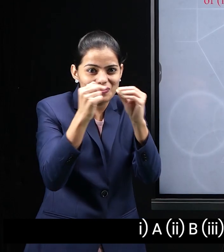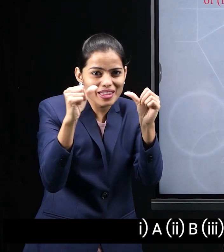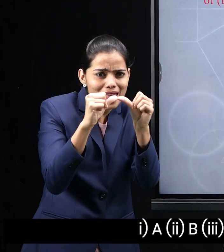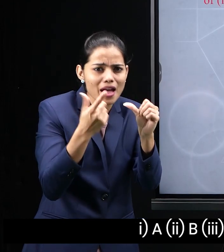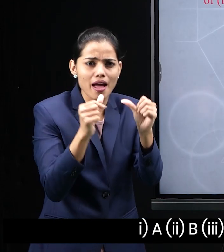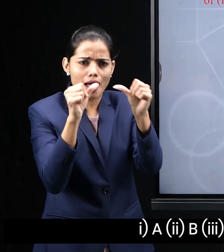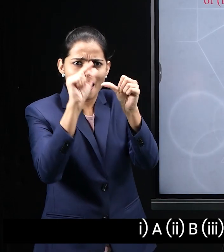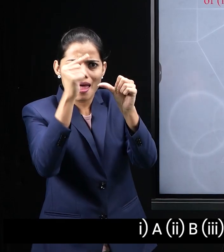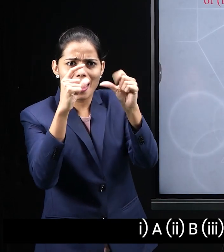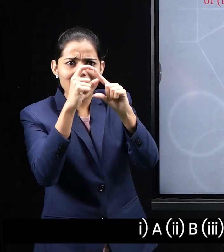U.